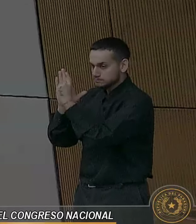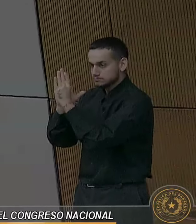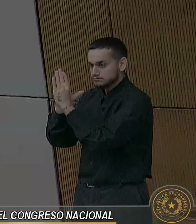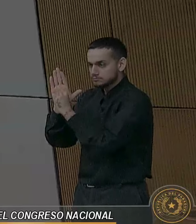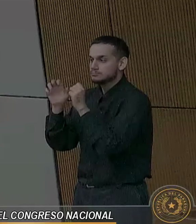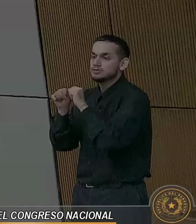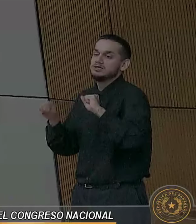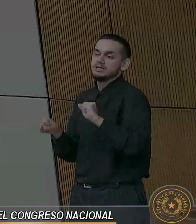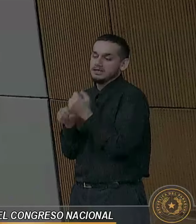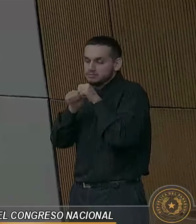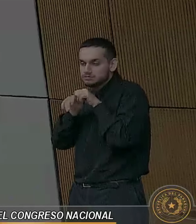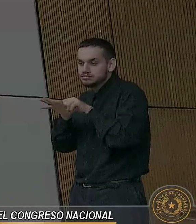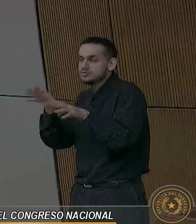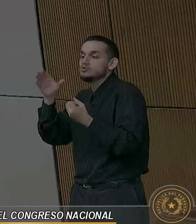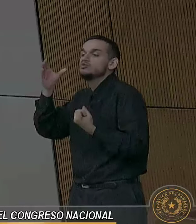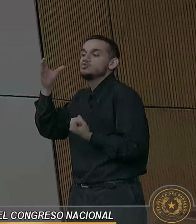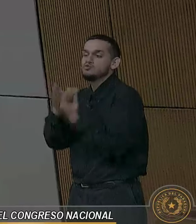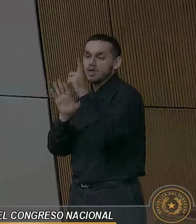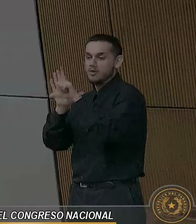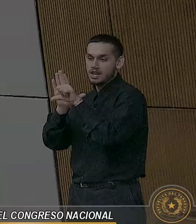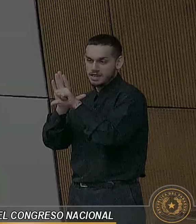para que de esa forma se pueda hacer una ley,